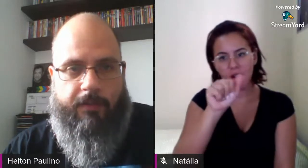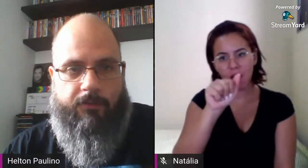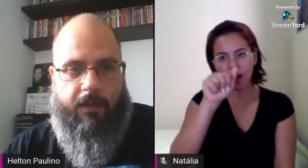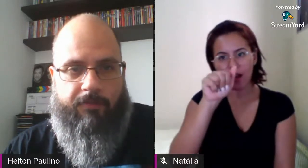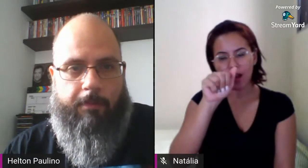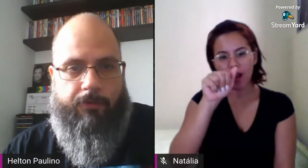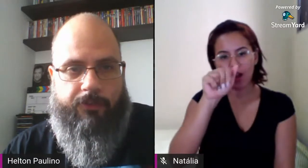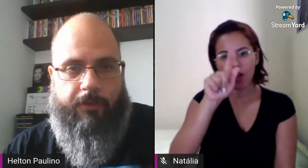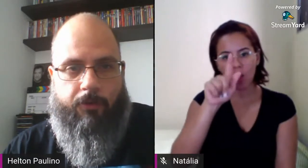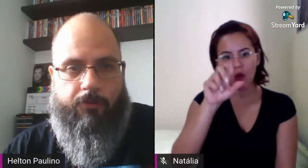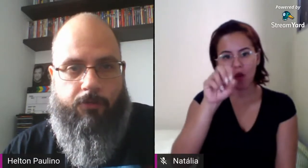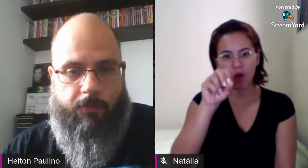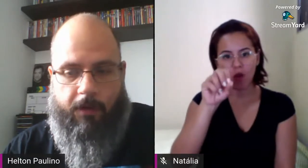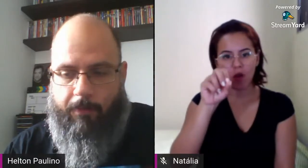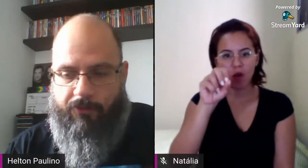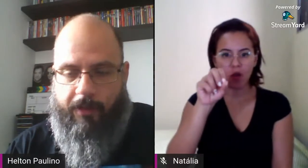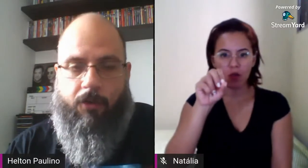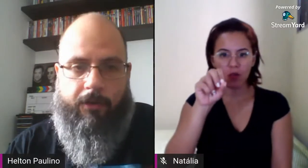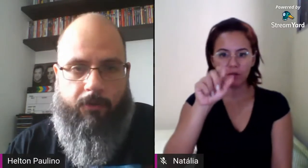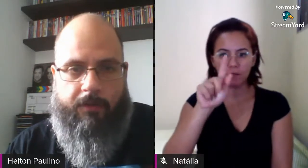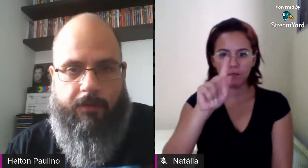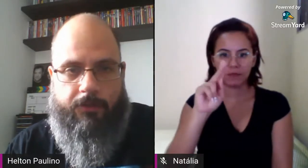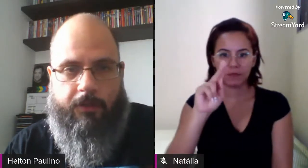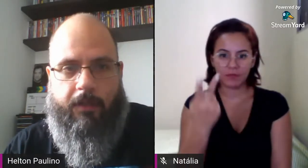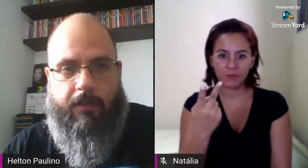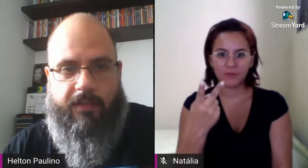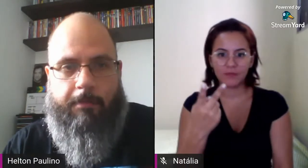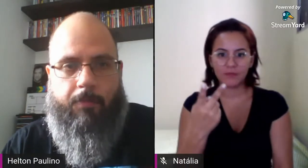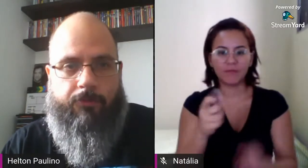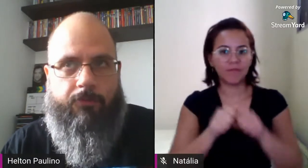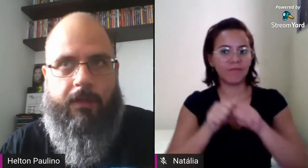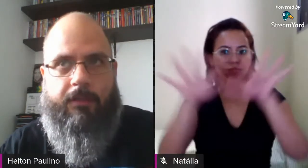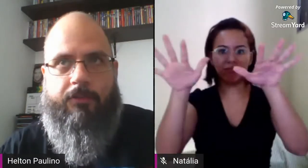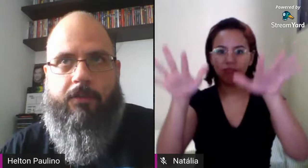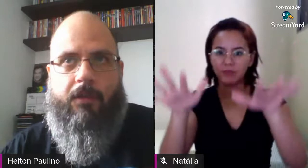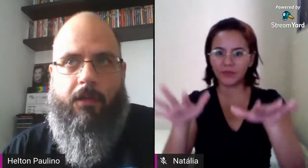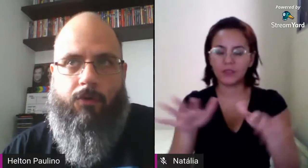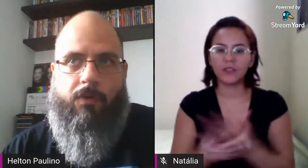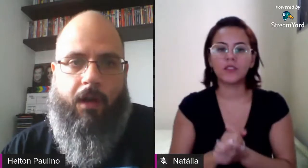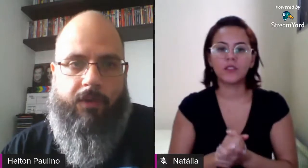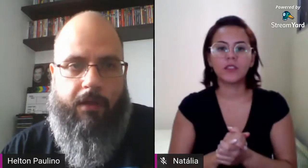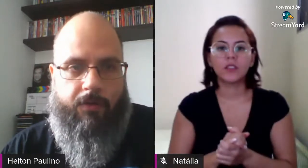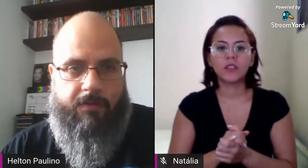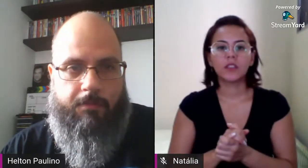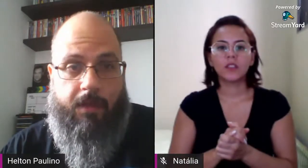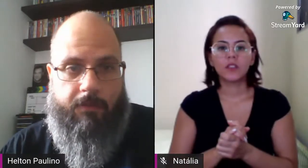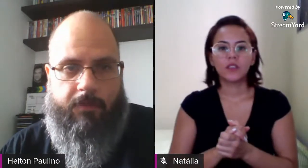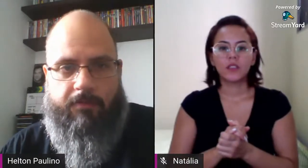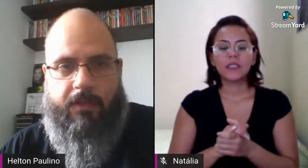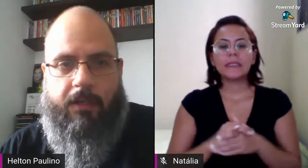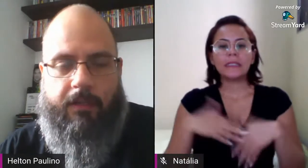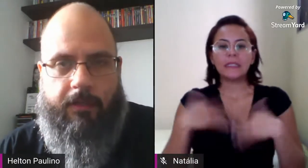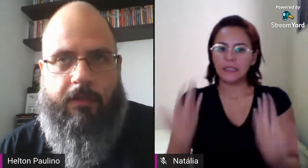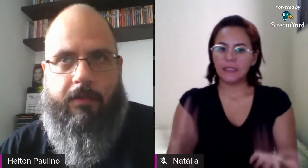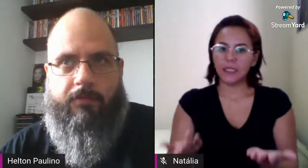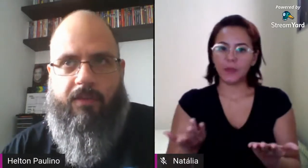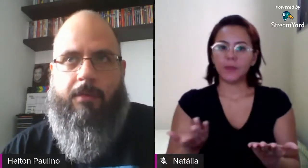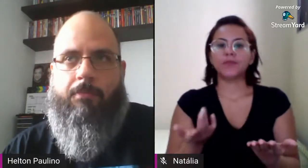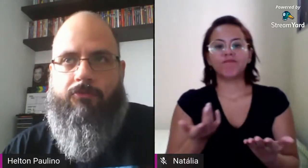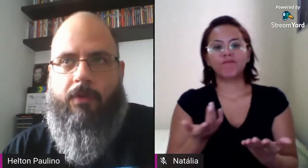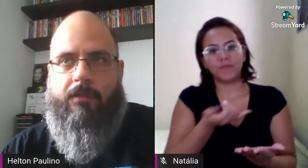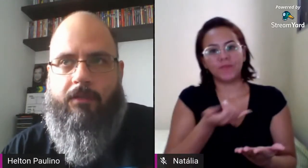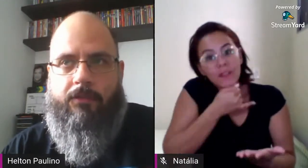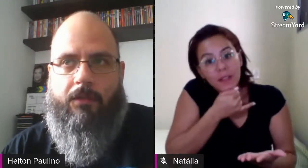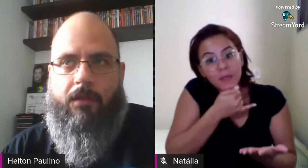com o artista. Ela vem a posteriori do artista. Né? Ela vem depois do artista. O grau de reconhecimento, na verdade,